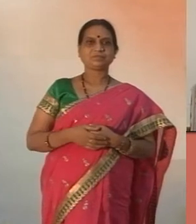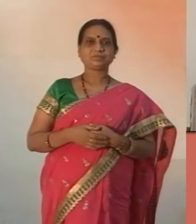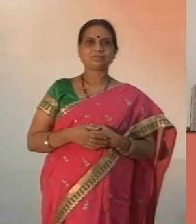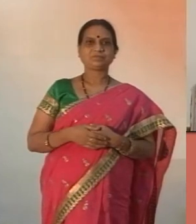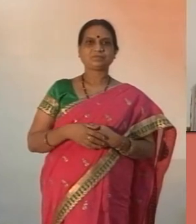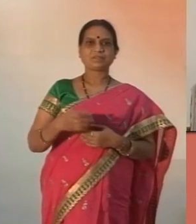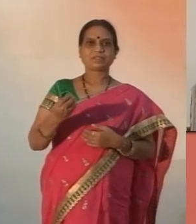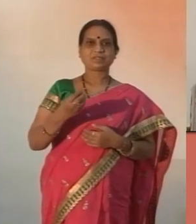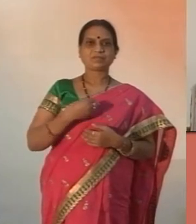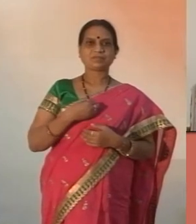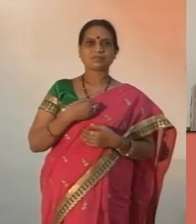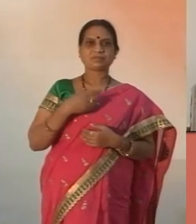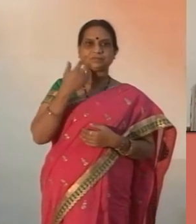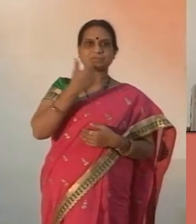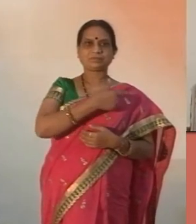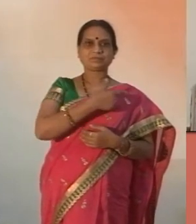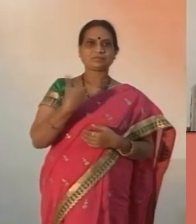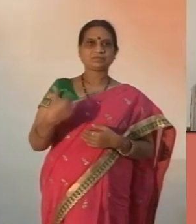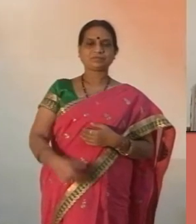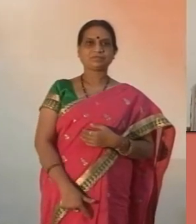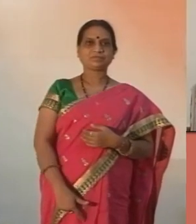हमारे ऊपर जरूर पड़ता है।